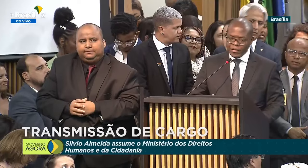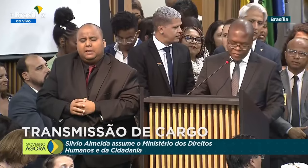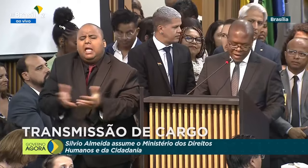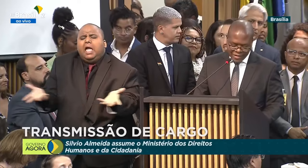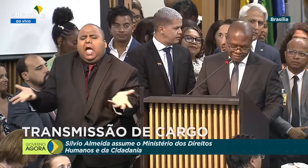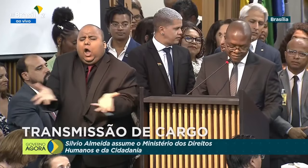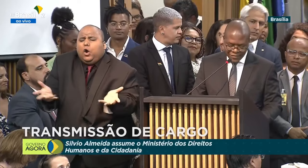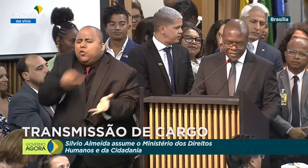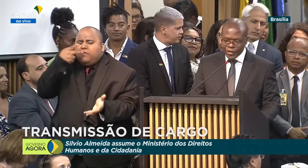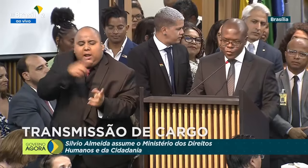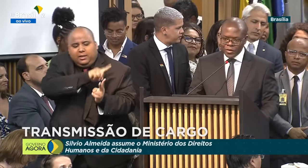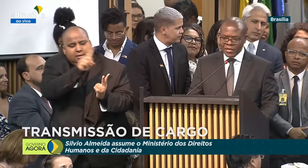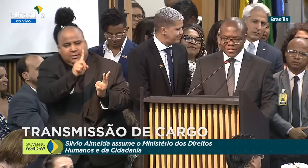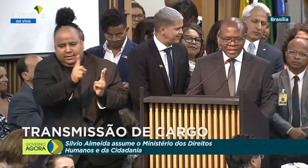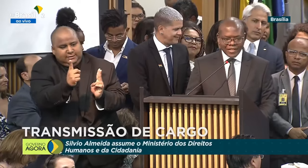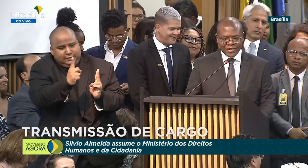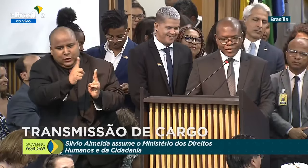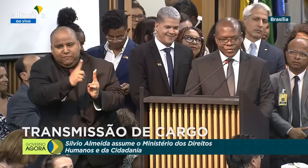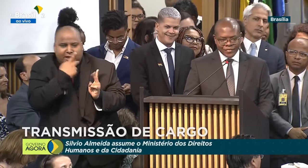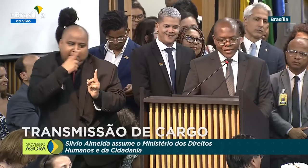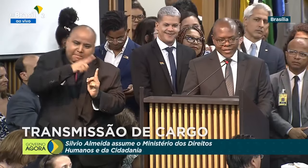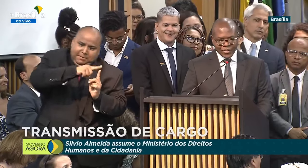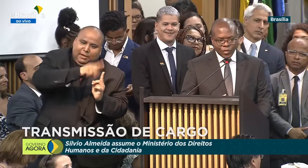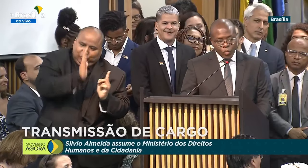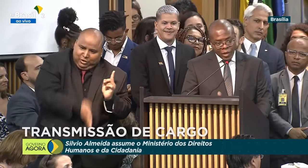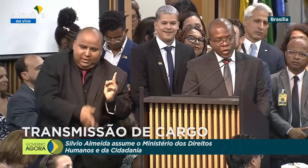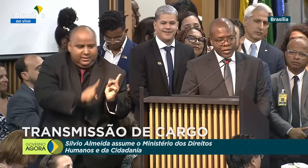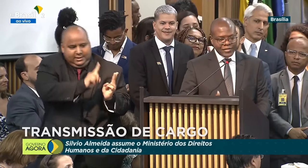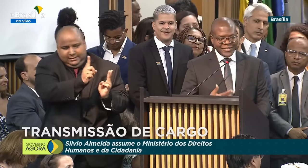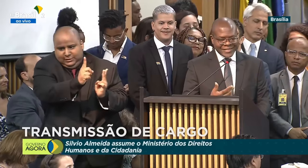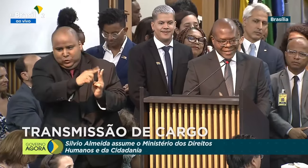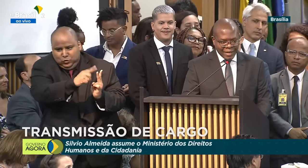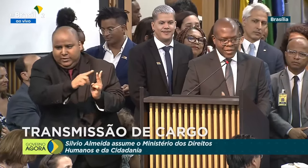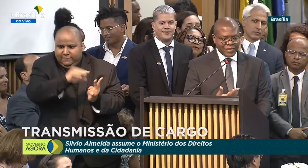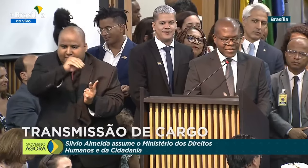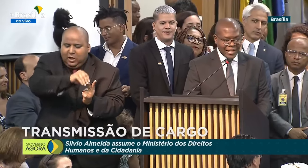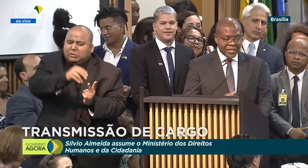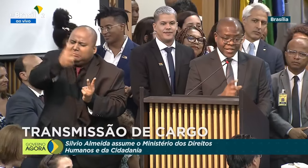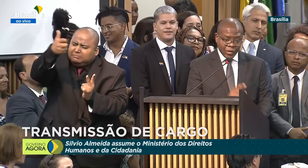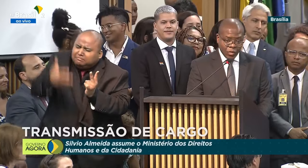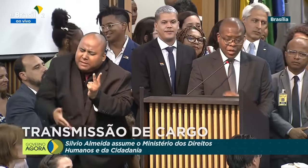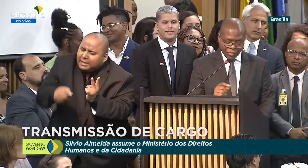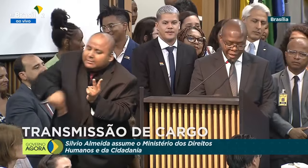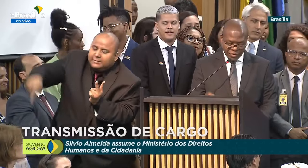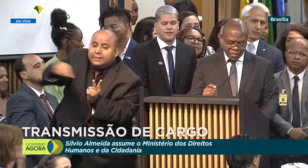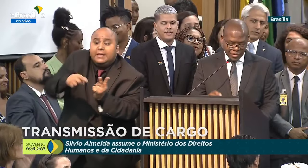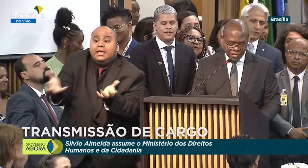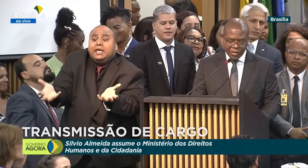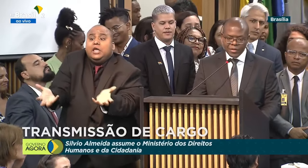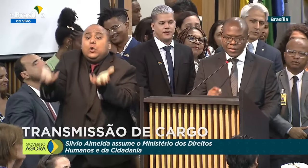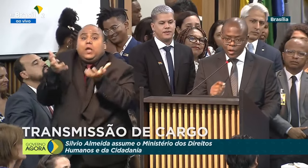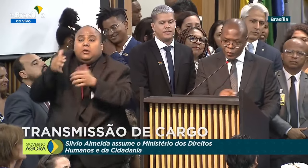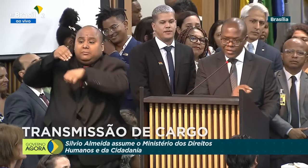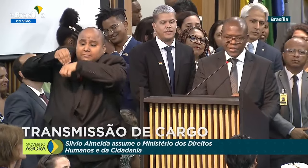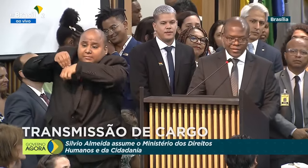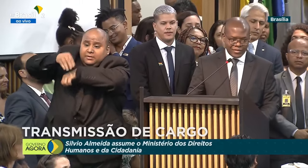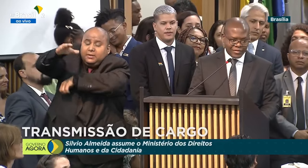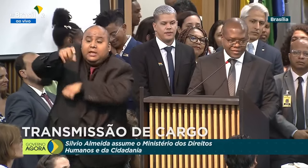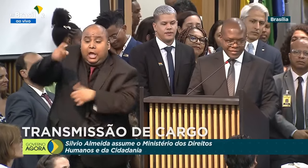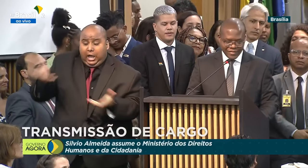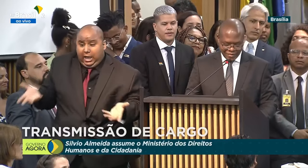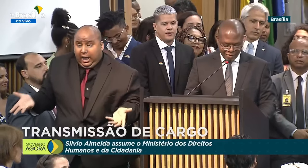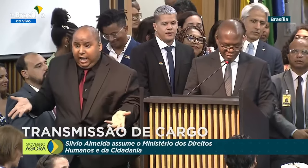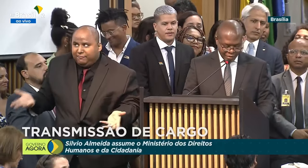agora eu quero falar da segunda mensagem Ou melhor da mensagem que agora eu quero dirigir ao